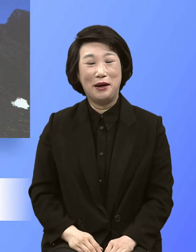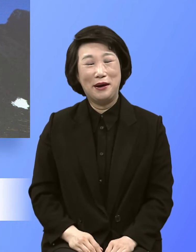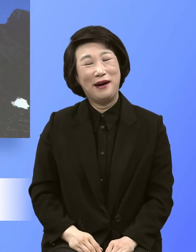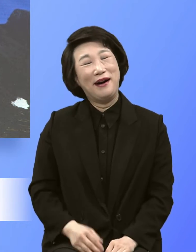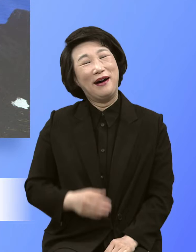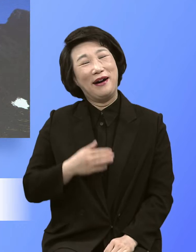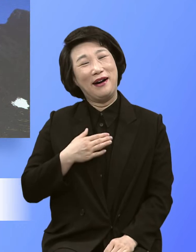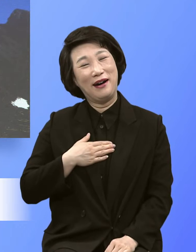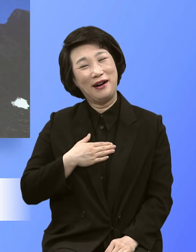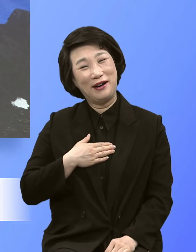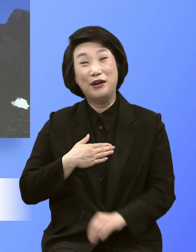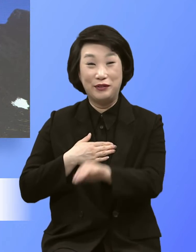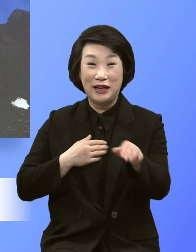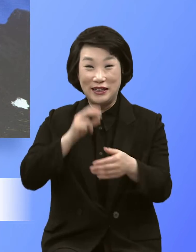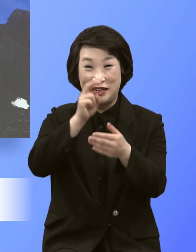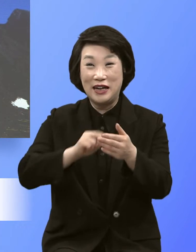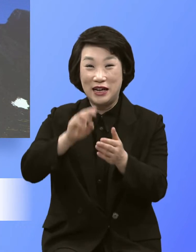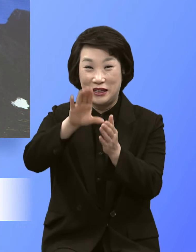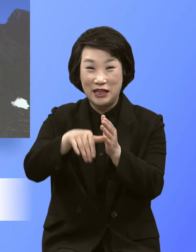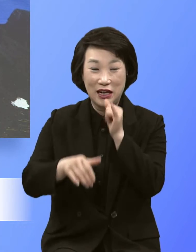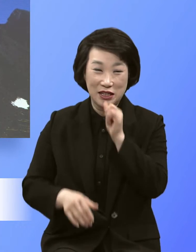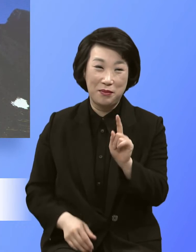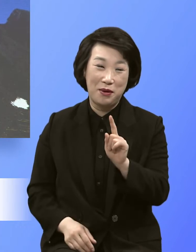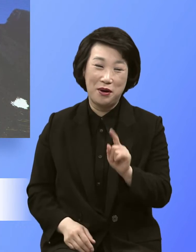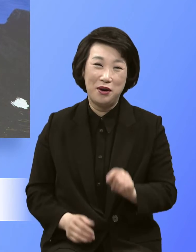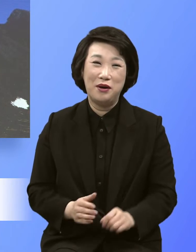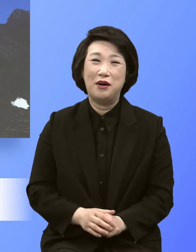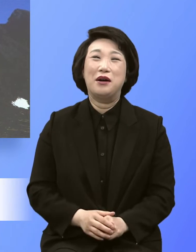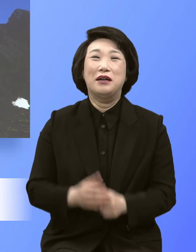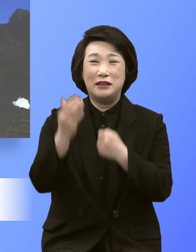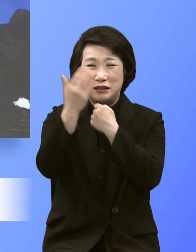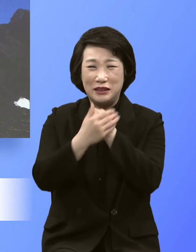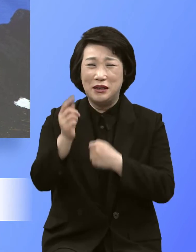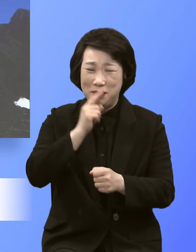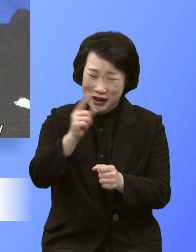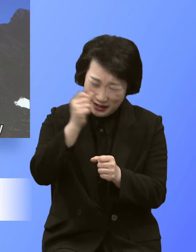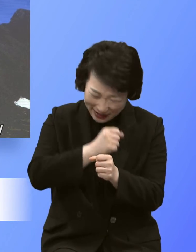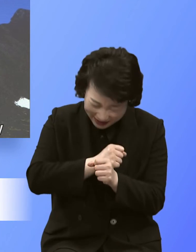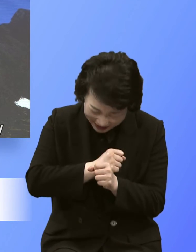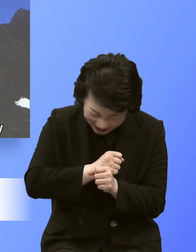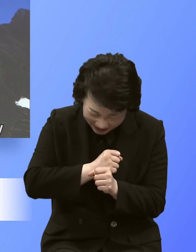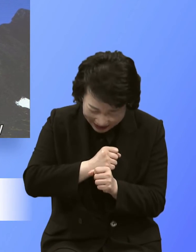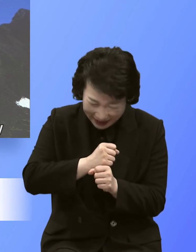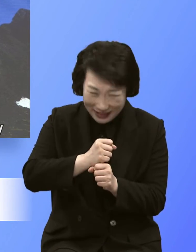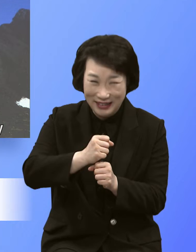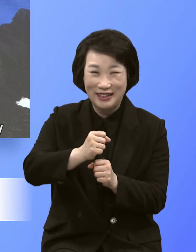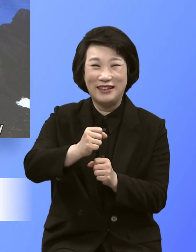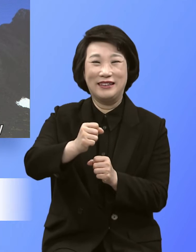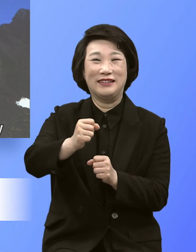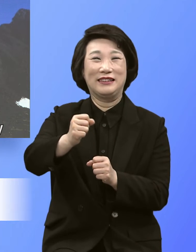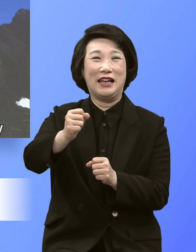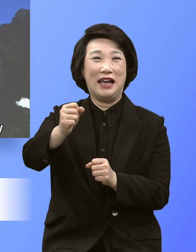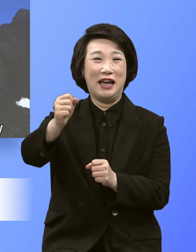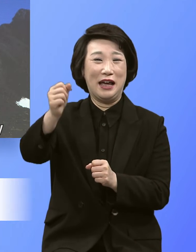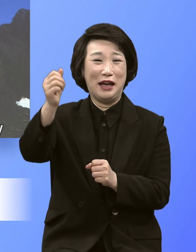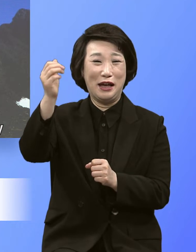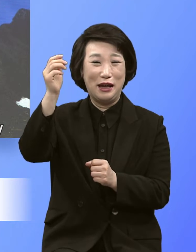참 우리가 찬양할 때 그러잖아요. 한량 없는